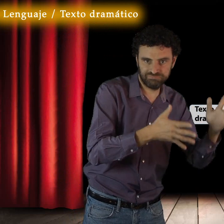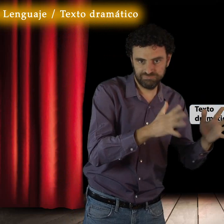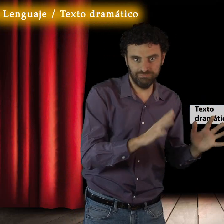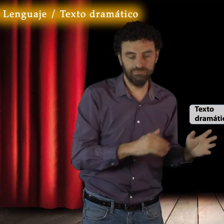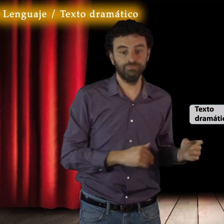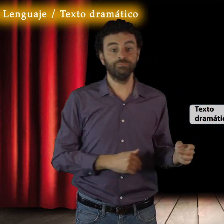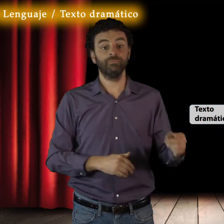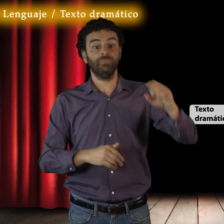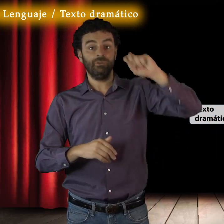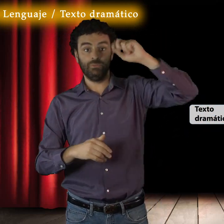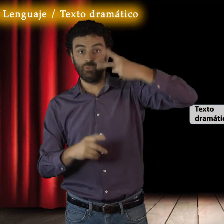mamá